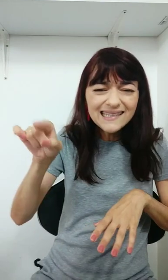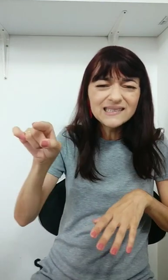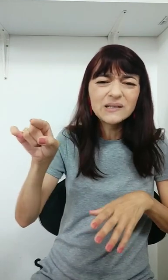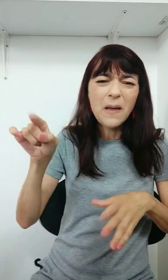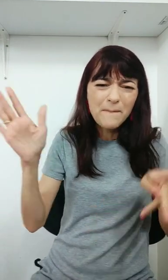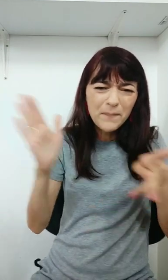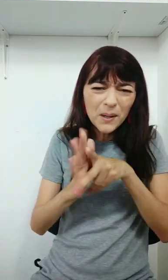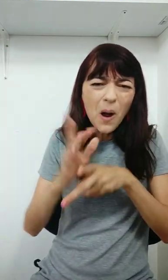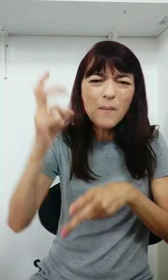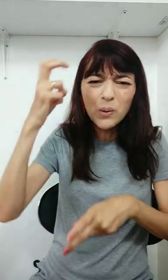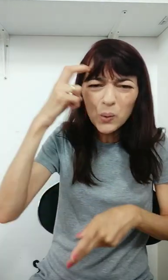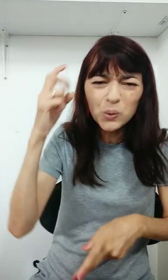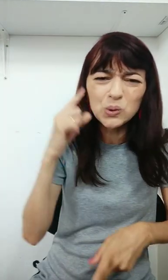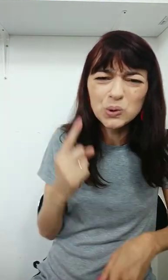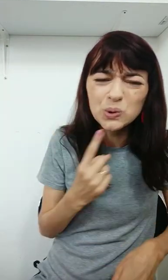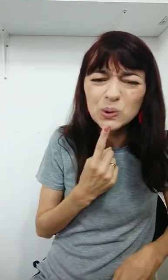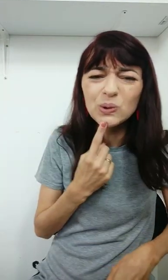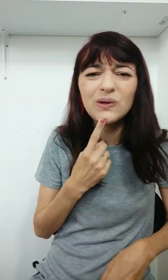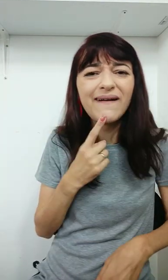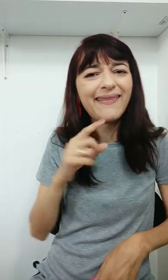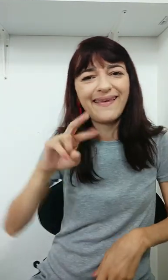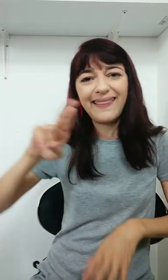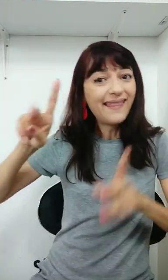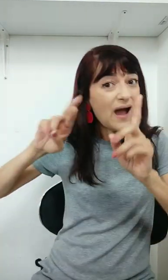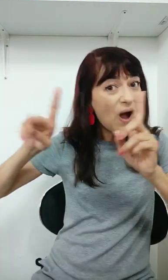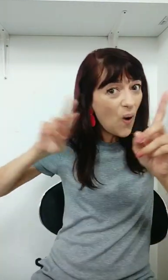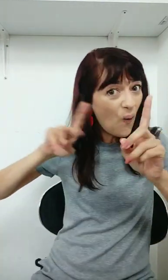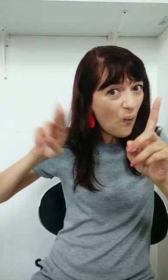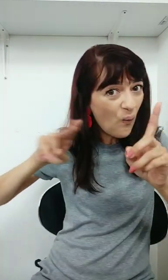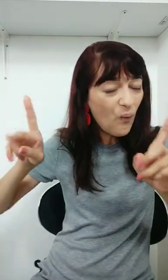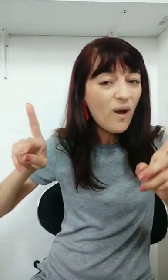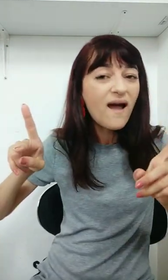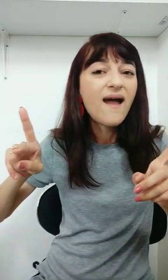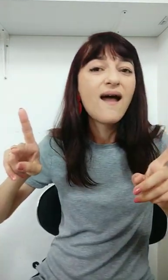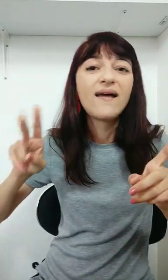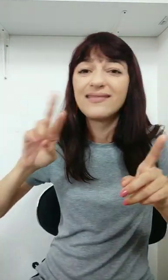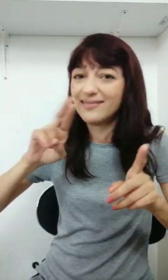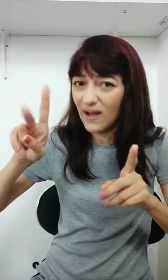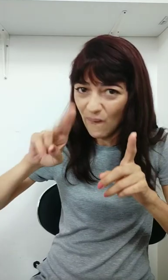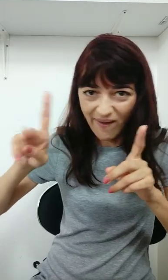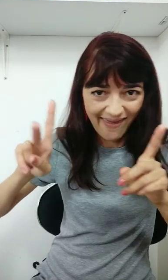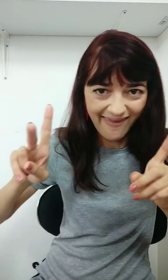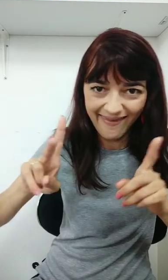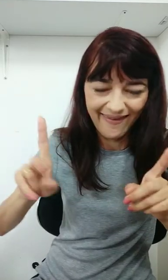pode generalizar isso como uma característica cultural, tá bom? Isso não é uma característica cultural,